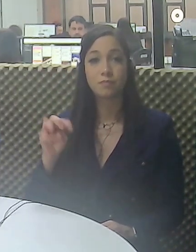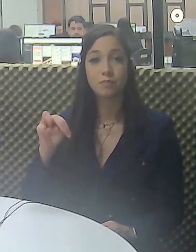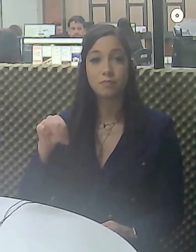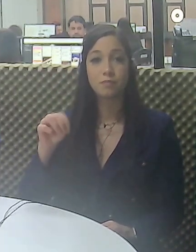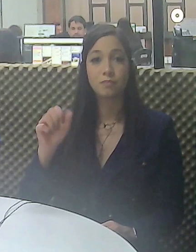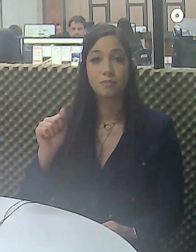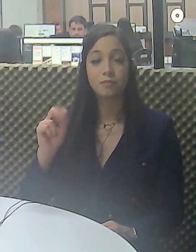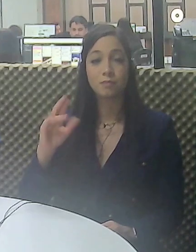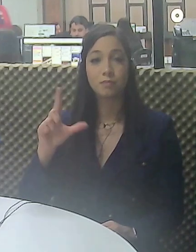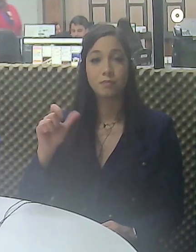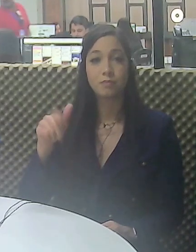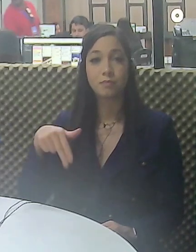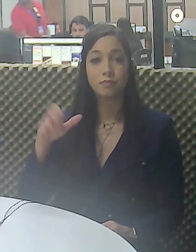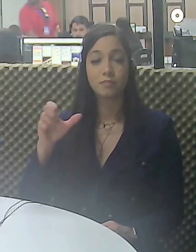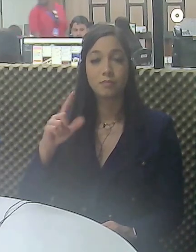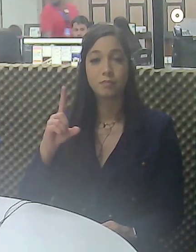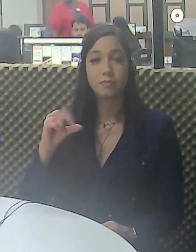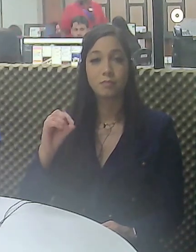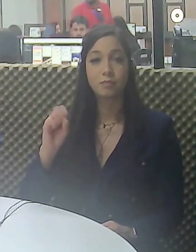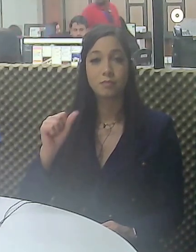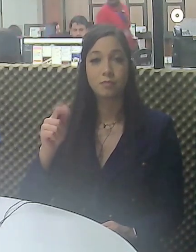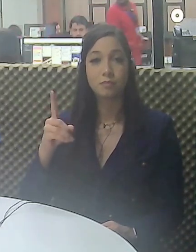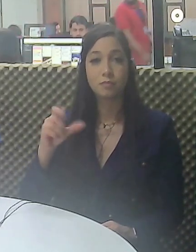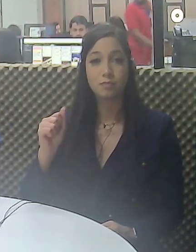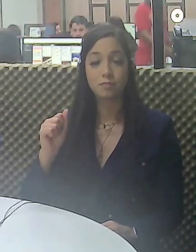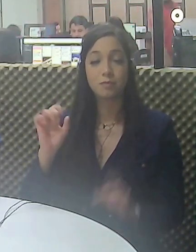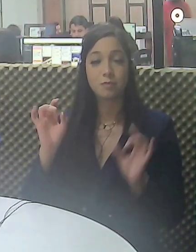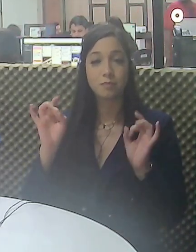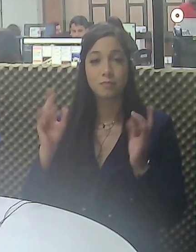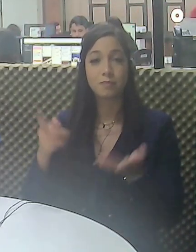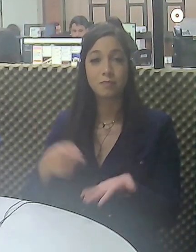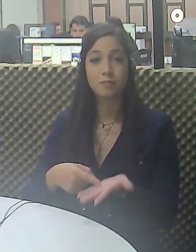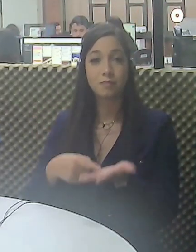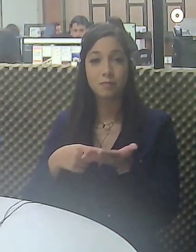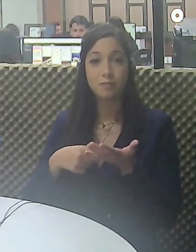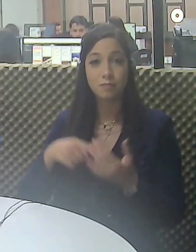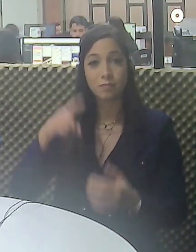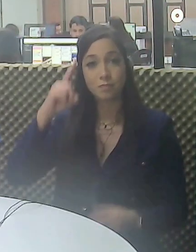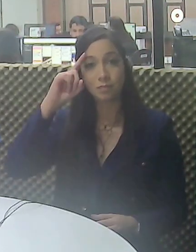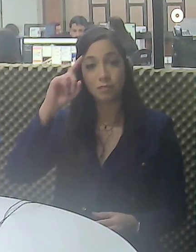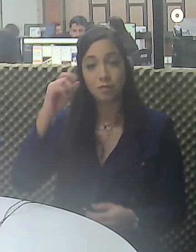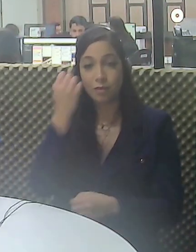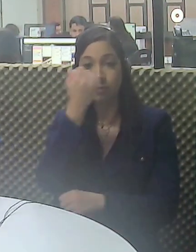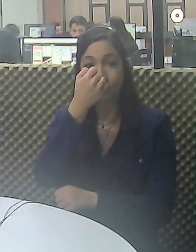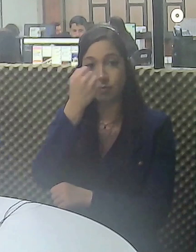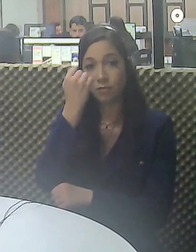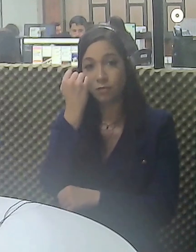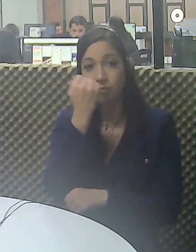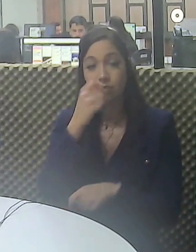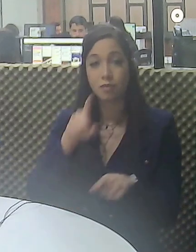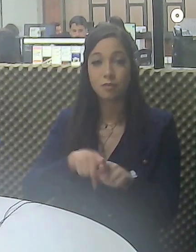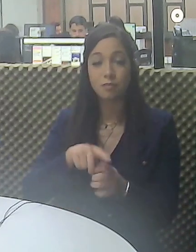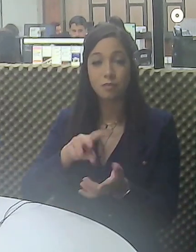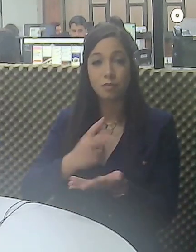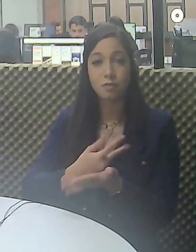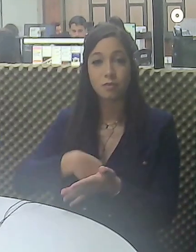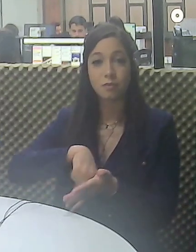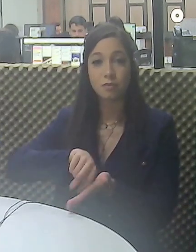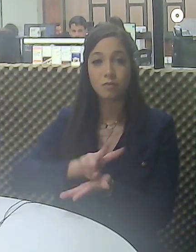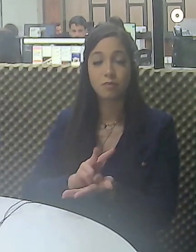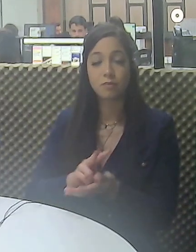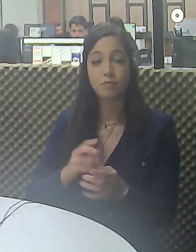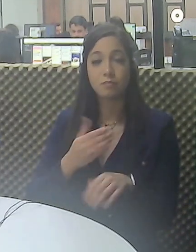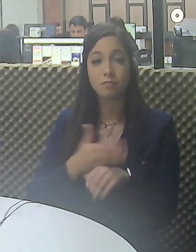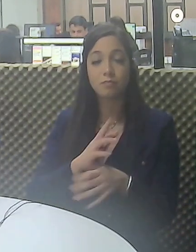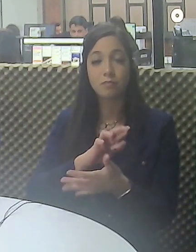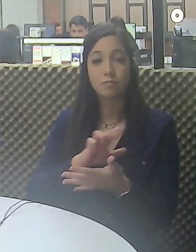Marcele Lousada como convidada especial. Haverá ainda o dia D forró e o dia D hip hop, entre outras